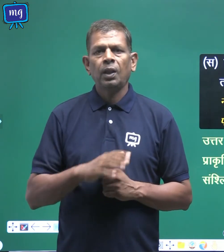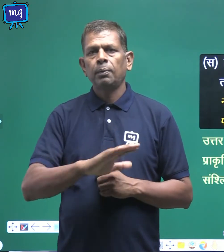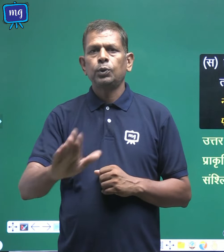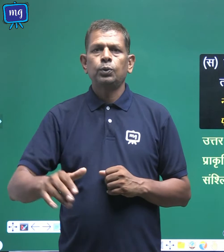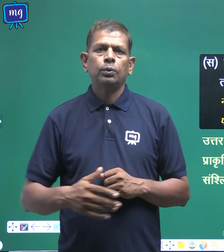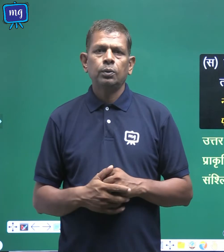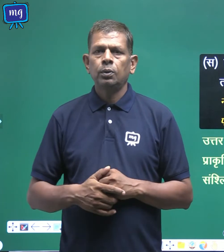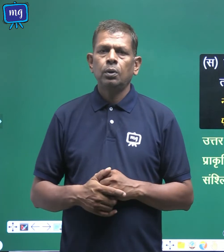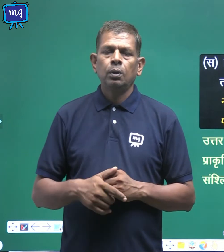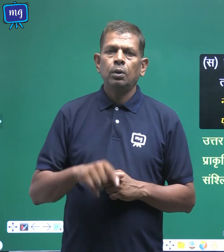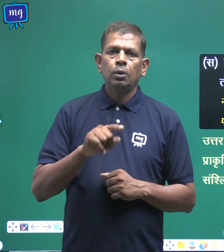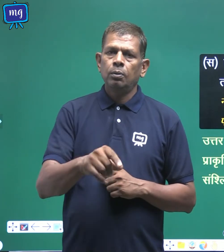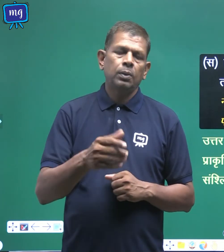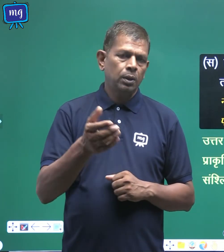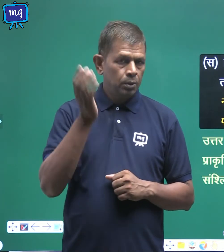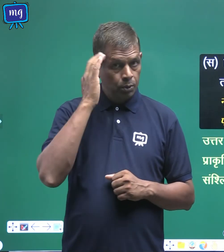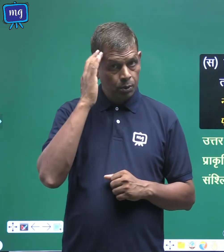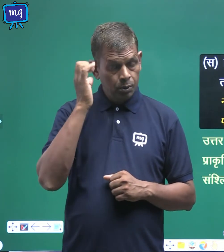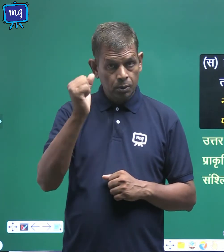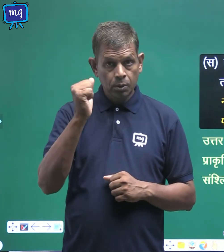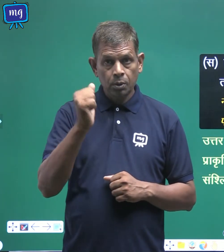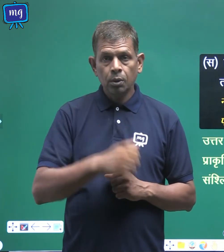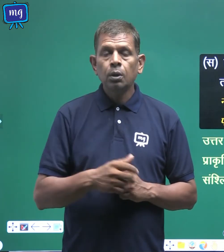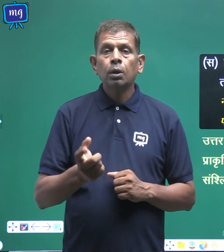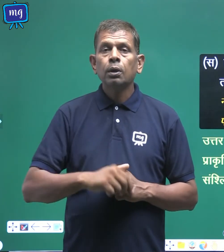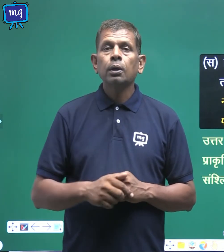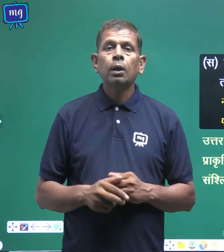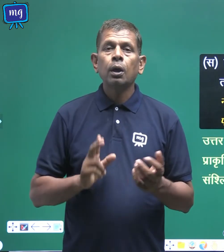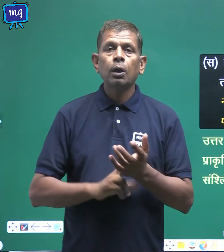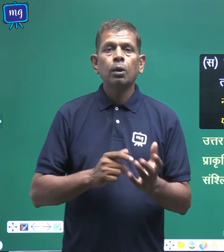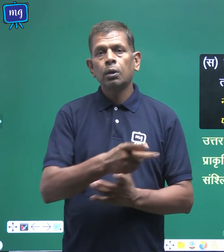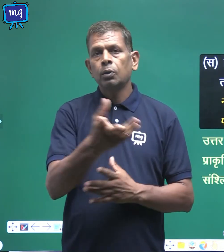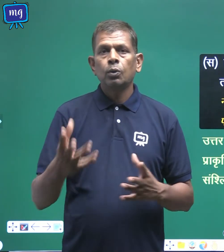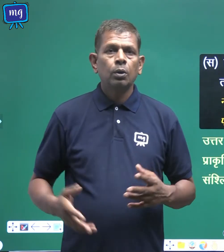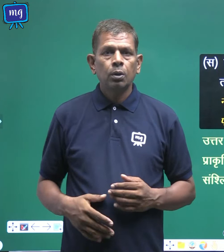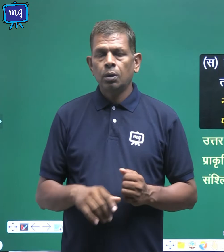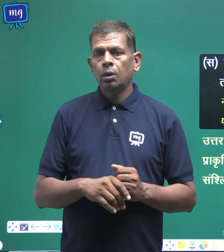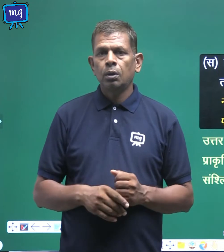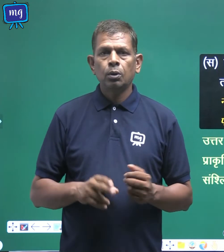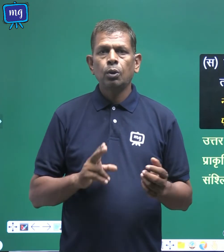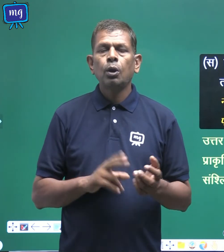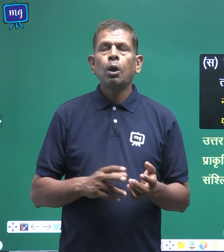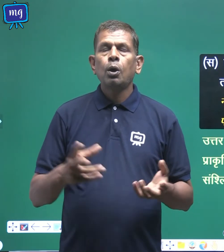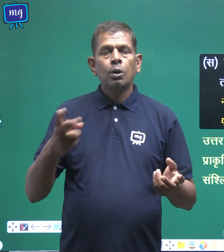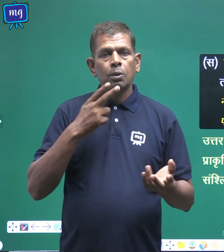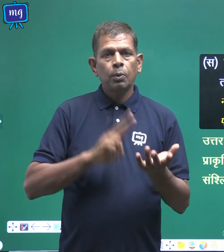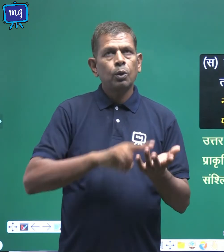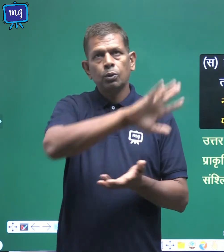बच्चों, आपको याद होगा ना, प्राकृतिक तंतु प्रकृति से प्राप्त होते